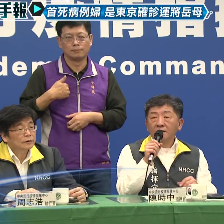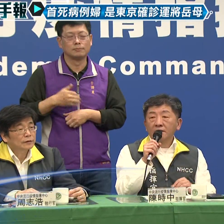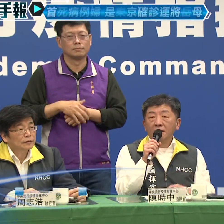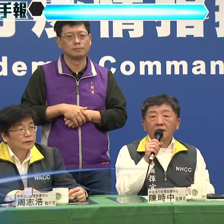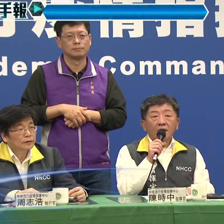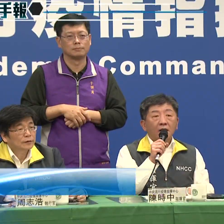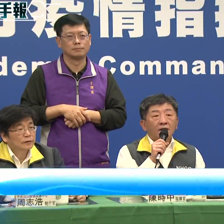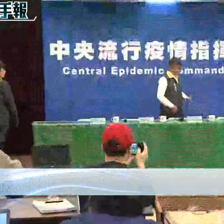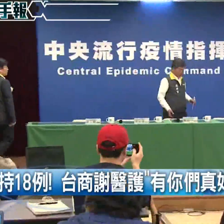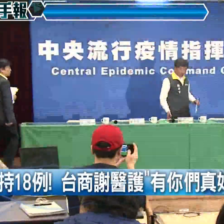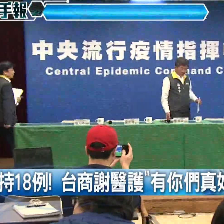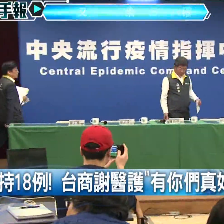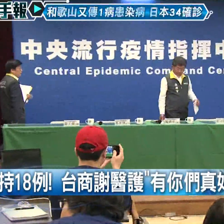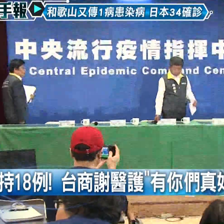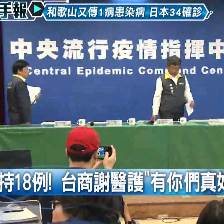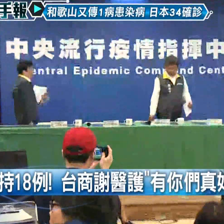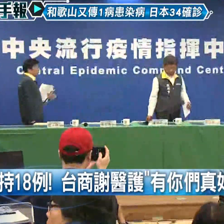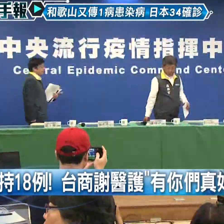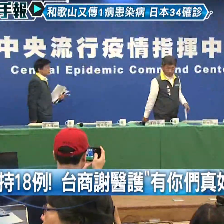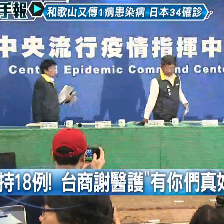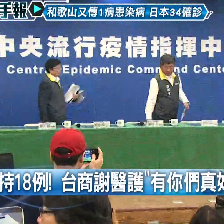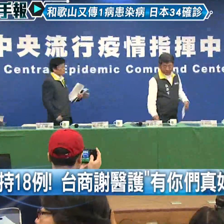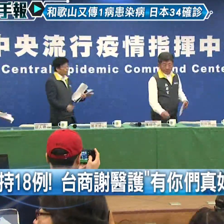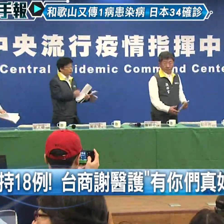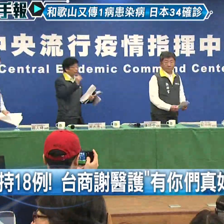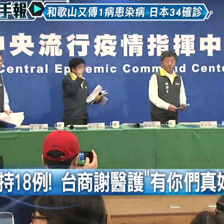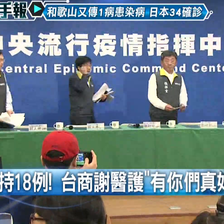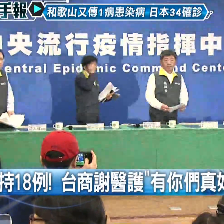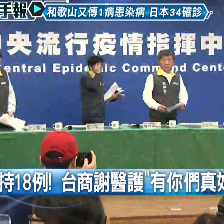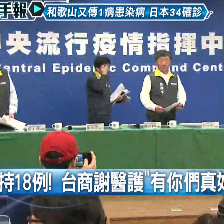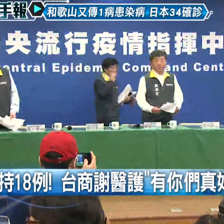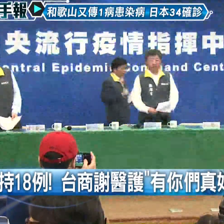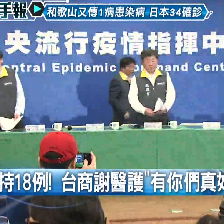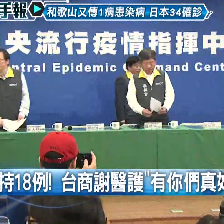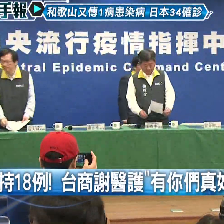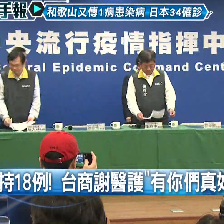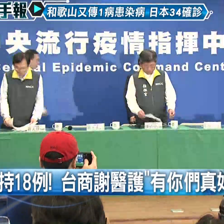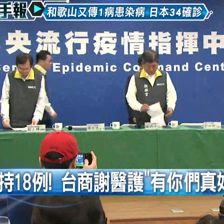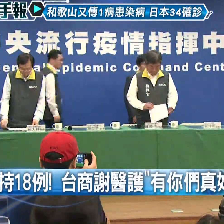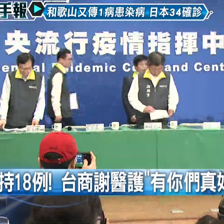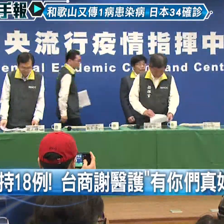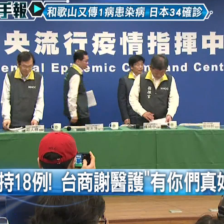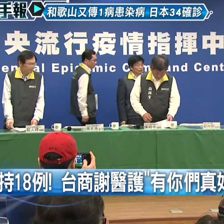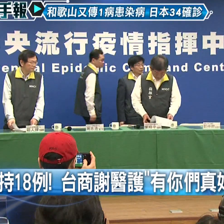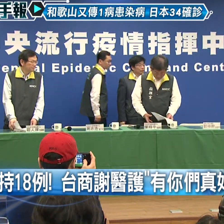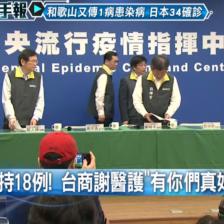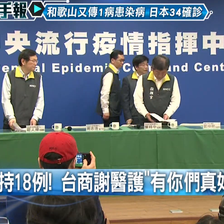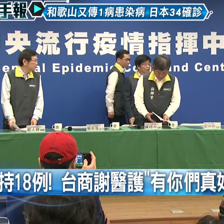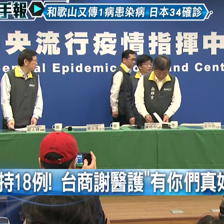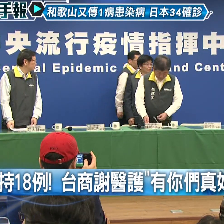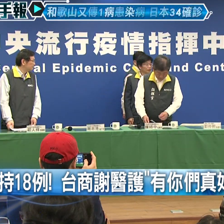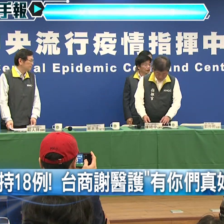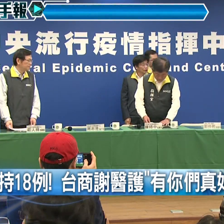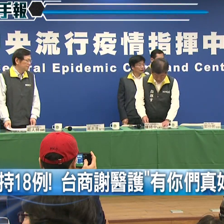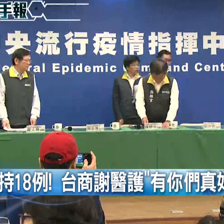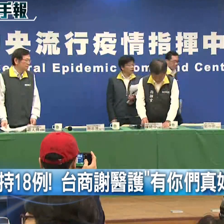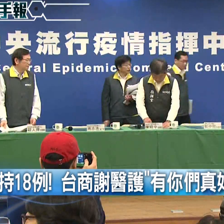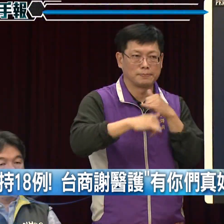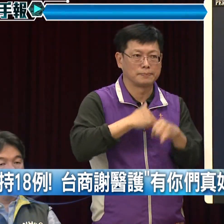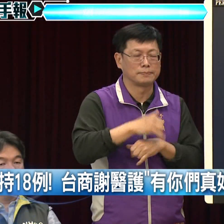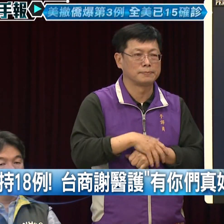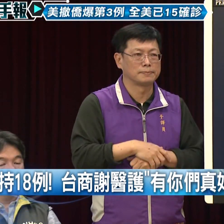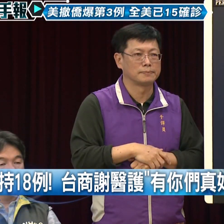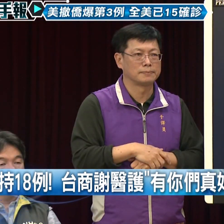才能让防疫确实。目前台湾确诊人数维持在18例，也没有传出社区感染，都是全国上下的努